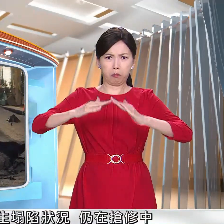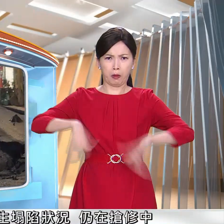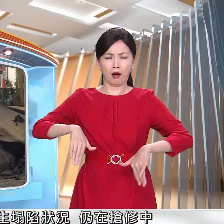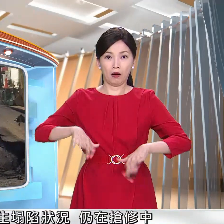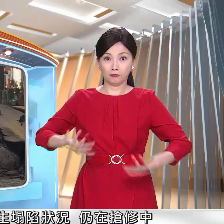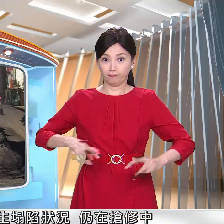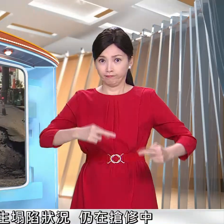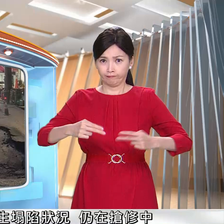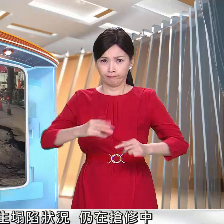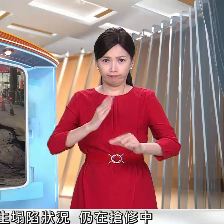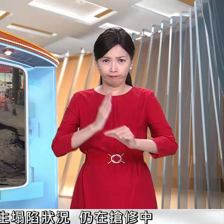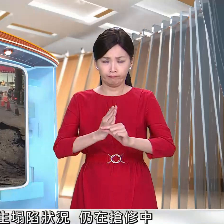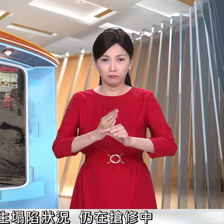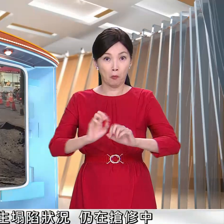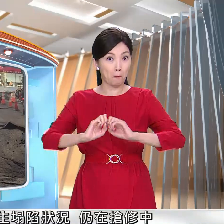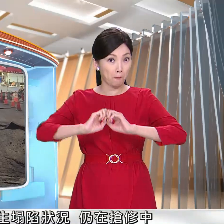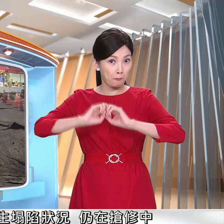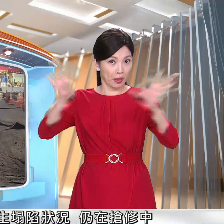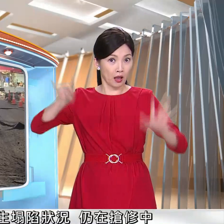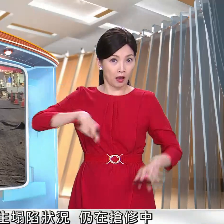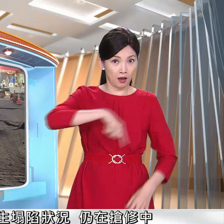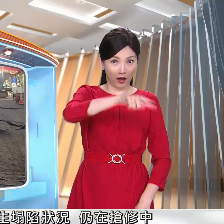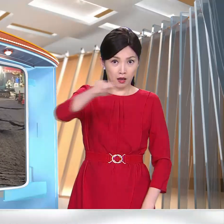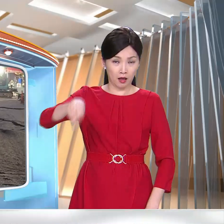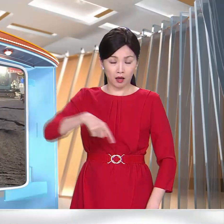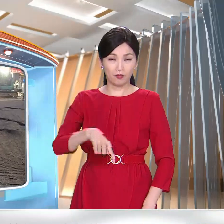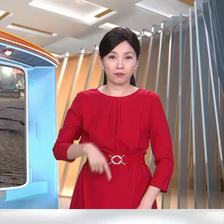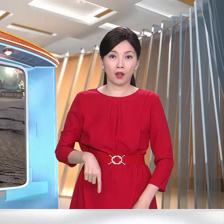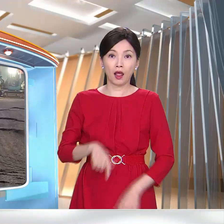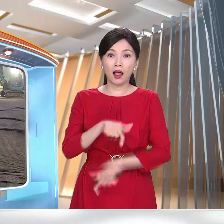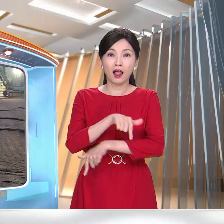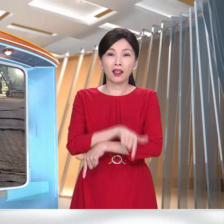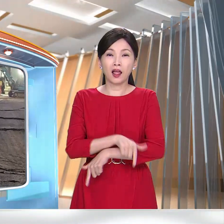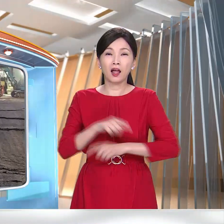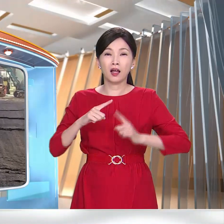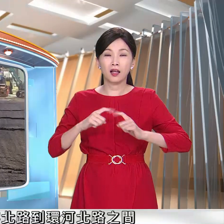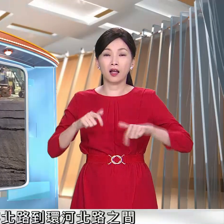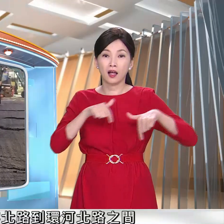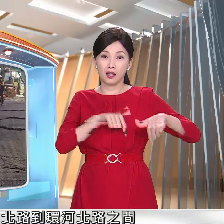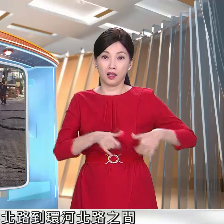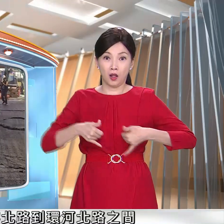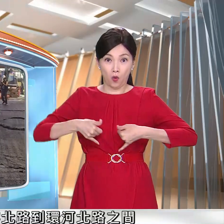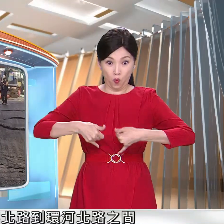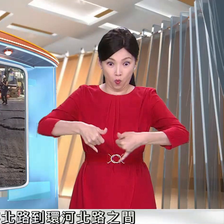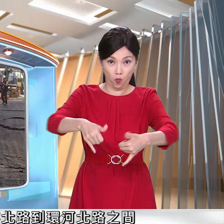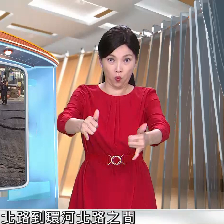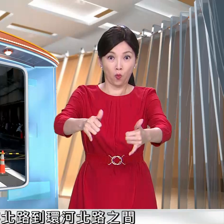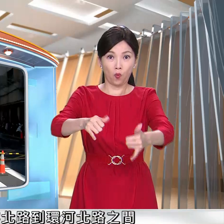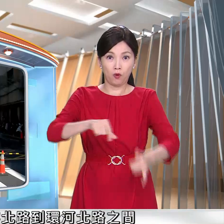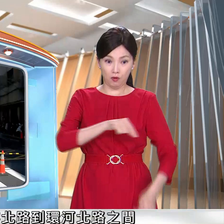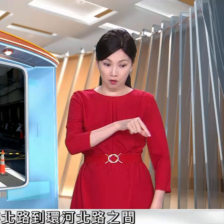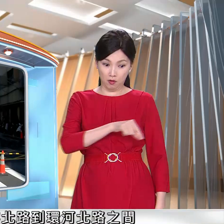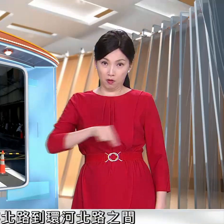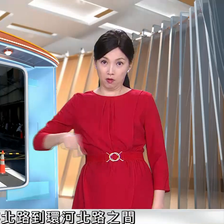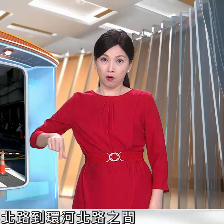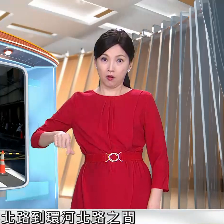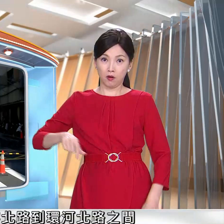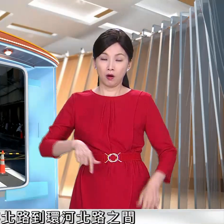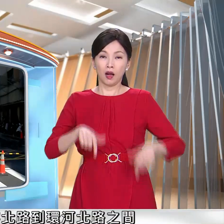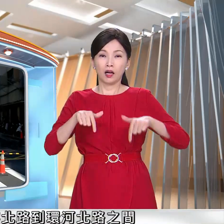况，仍在抢修当中。提醒民众，南京西路的西宁北路到环河